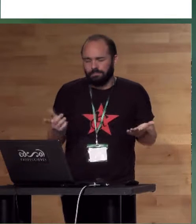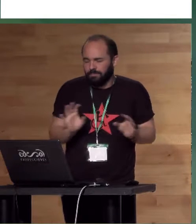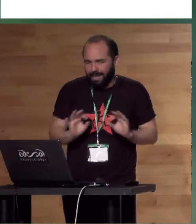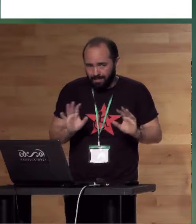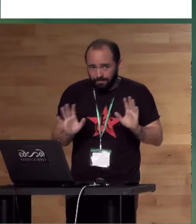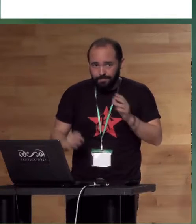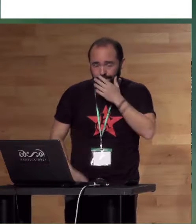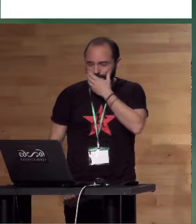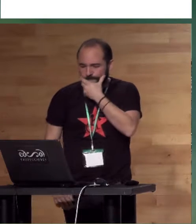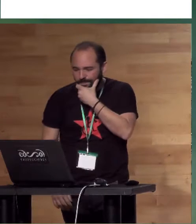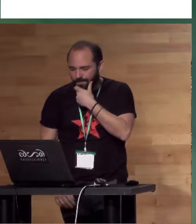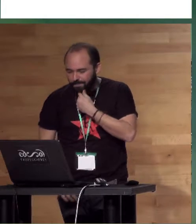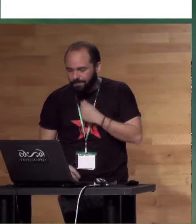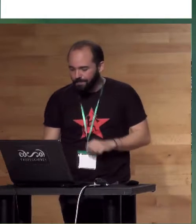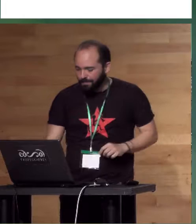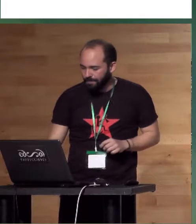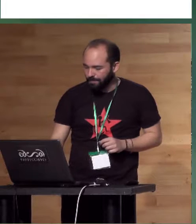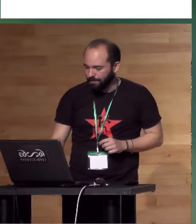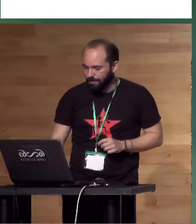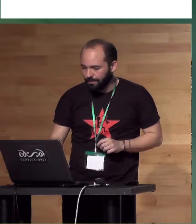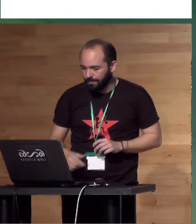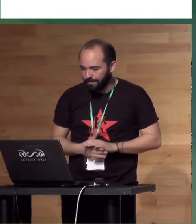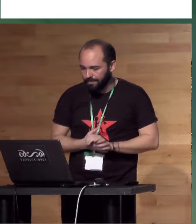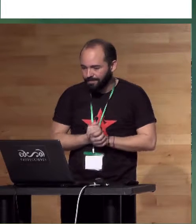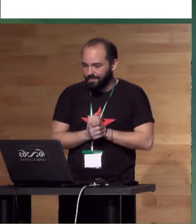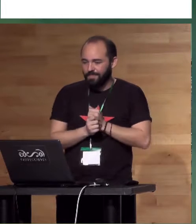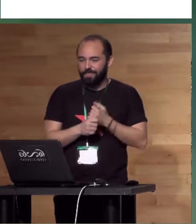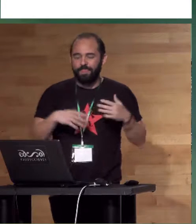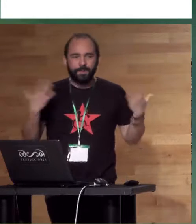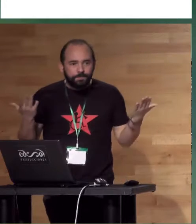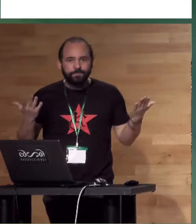no un mensaje claro y no enrollarse.